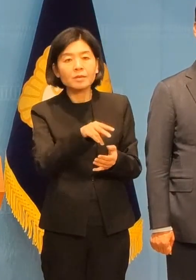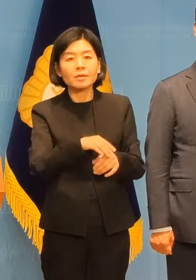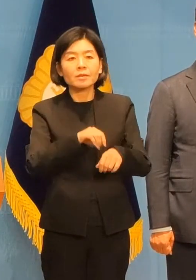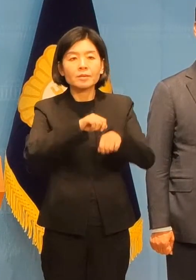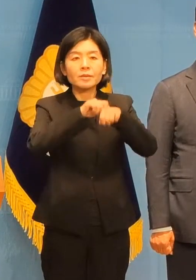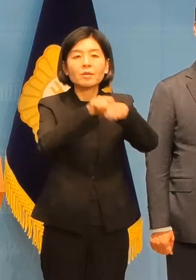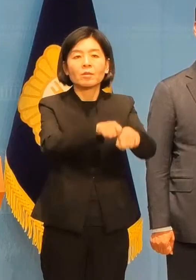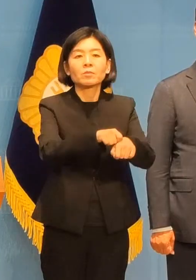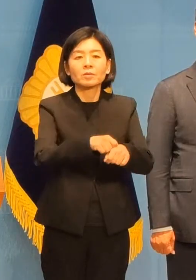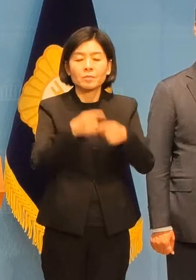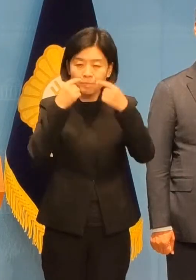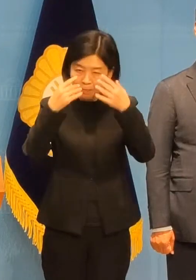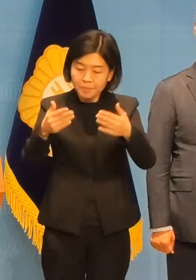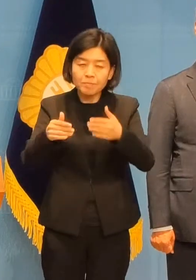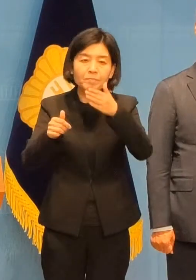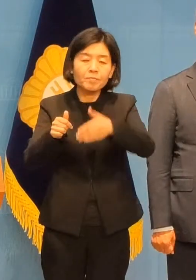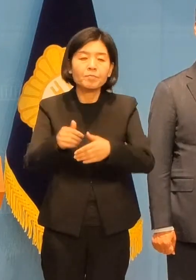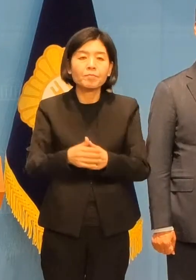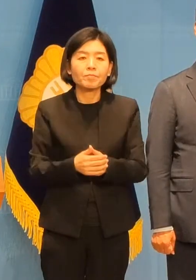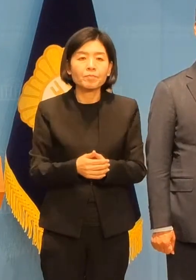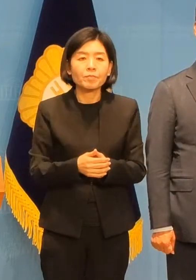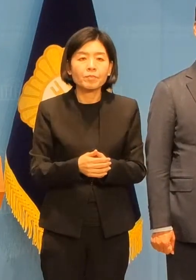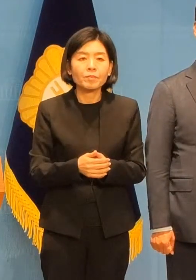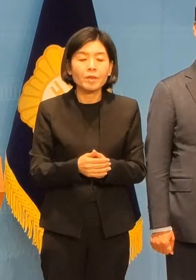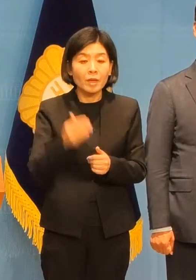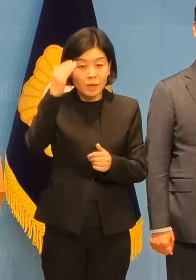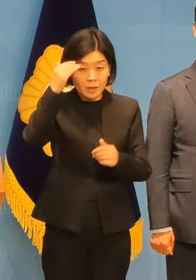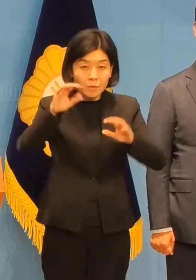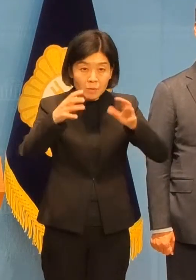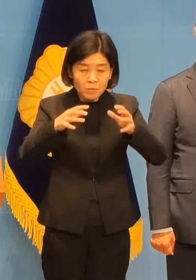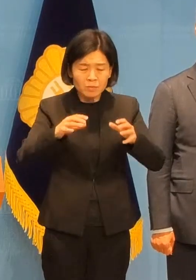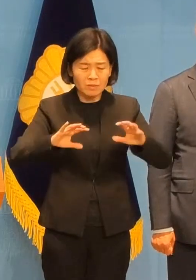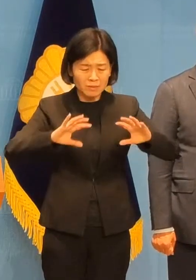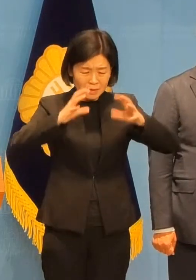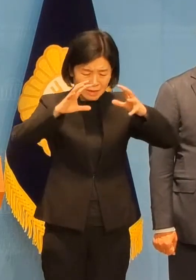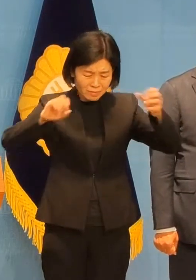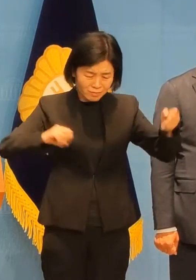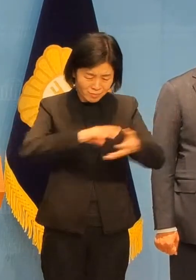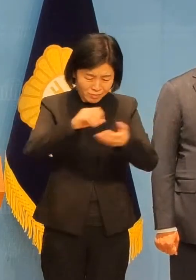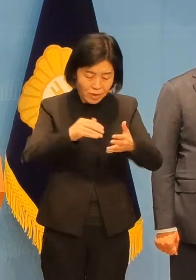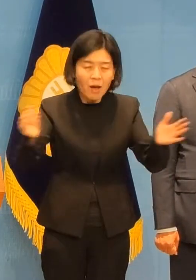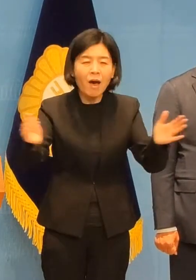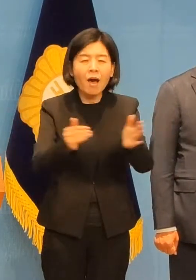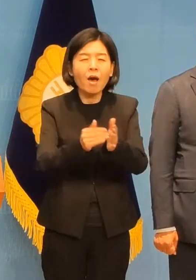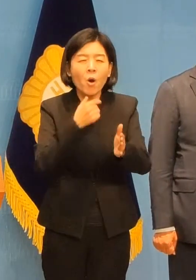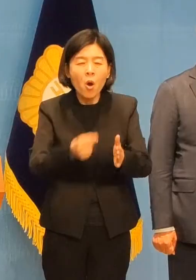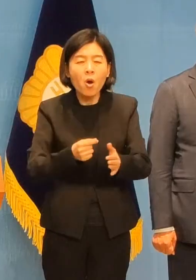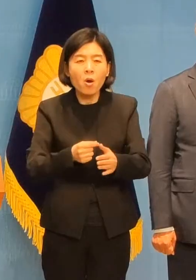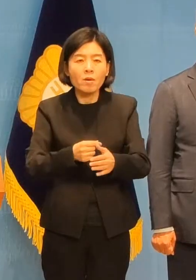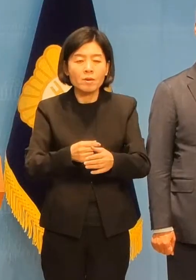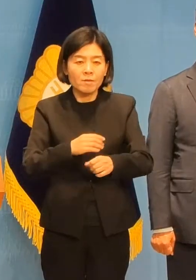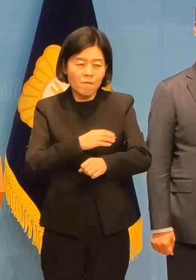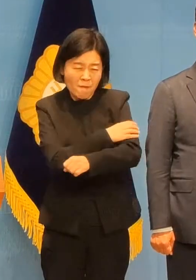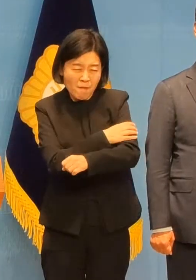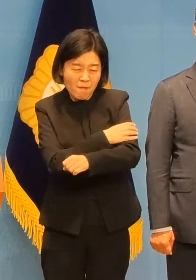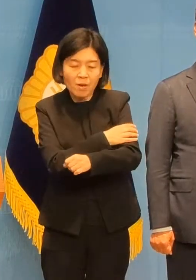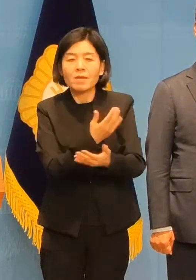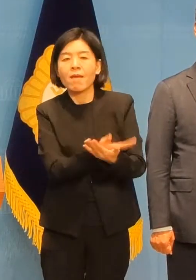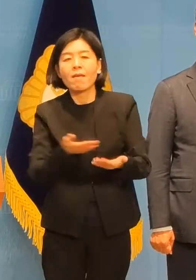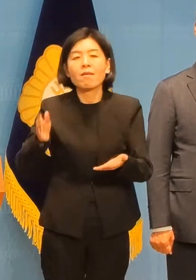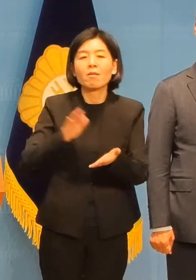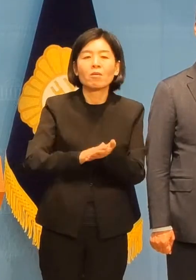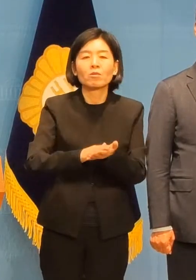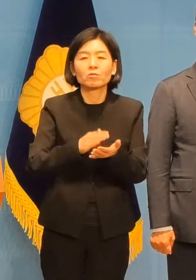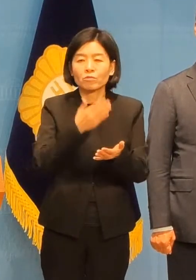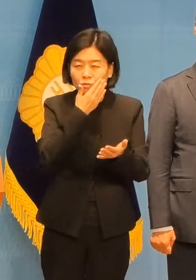처분을 하여야 할 것입니다. 지금의 대한민국은 내란 종식과 권력기관의 개혁이라는 중대한 과제에 직면해 있습니다. 이에